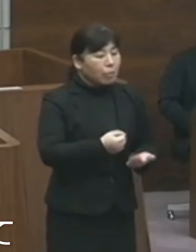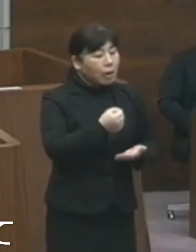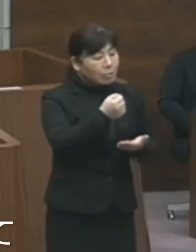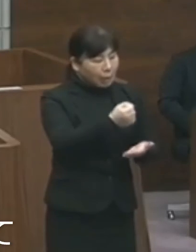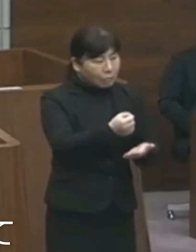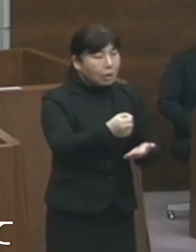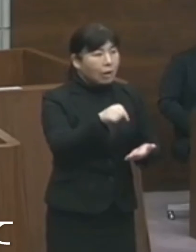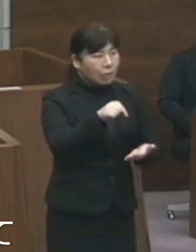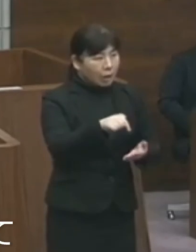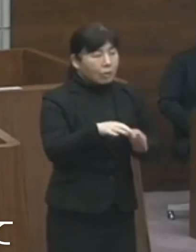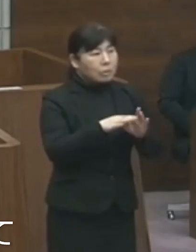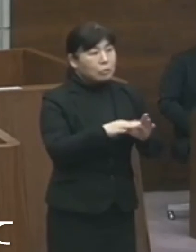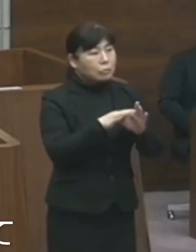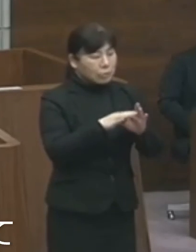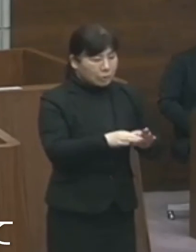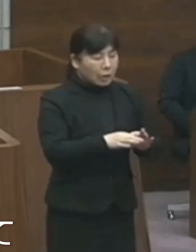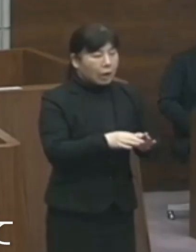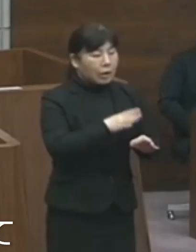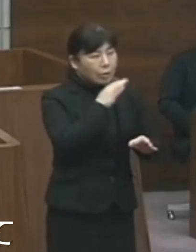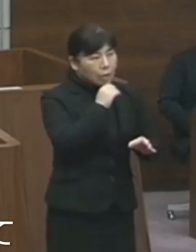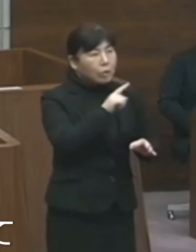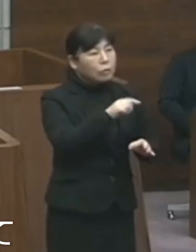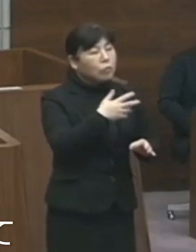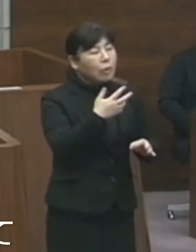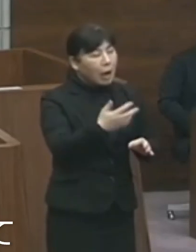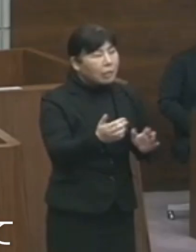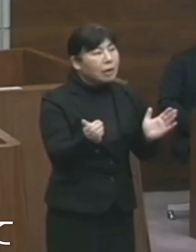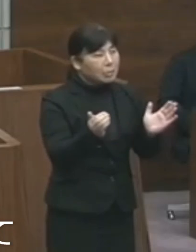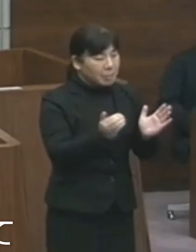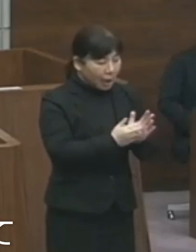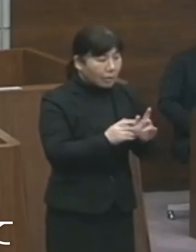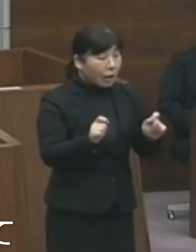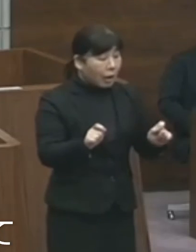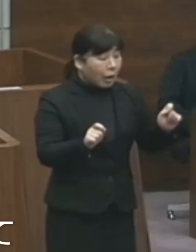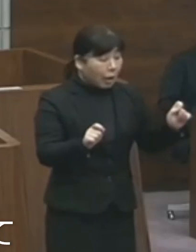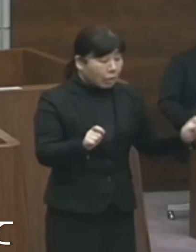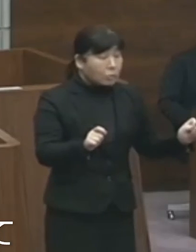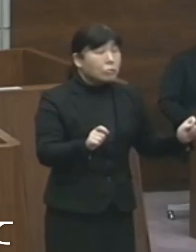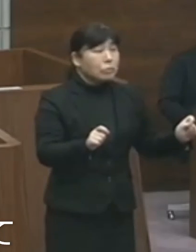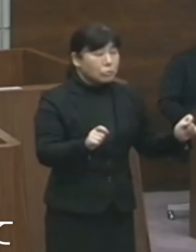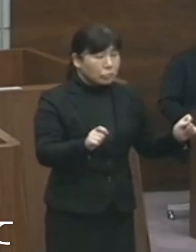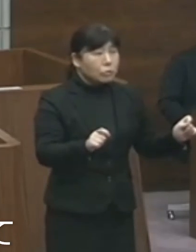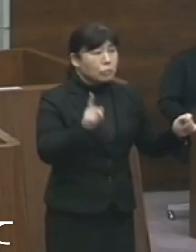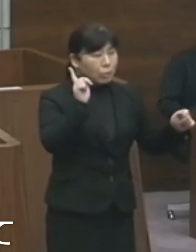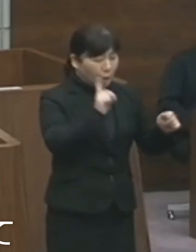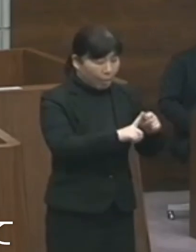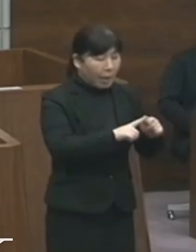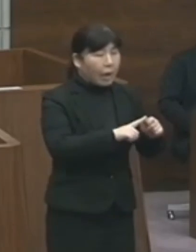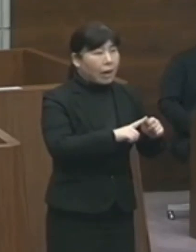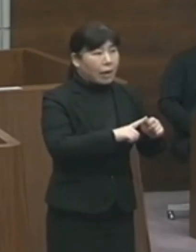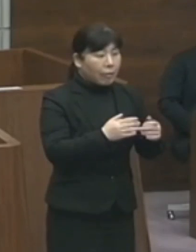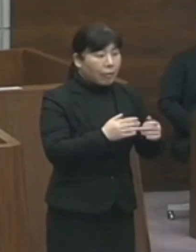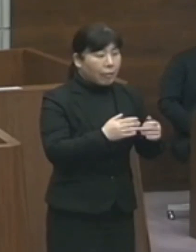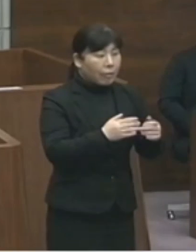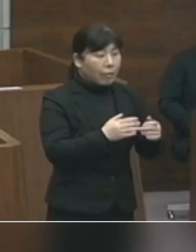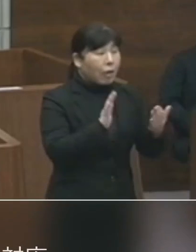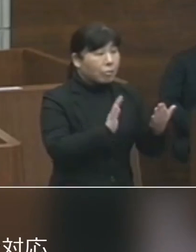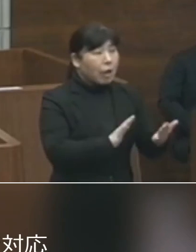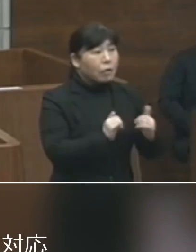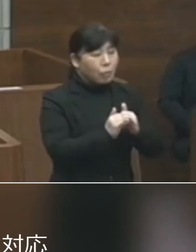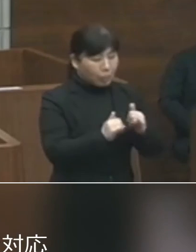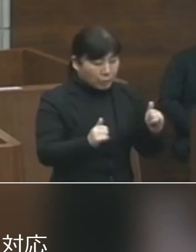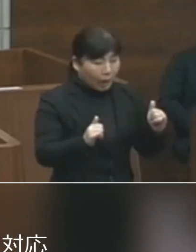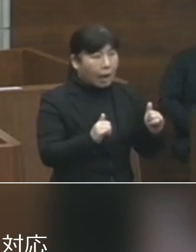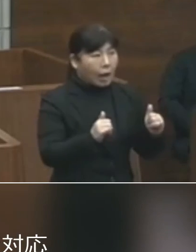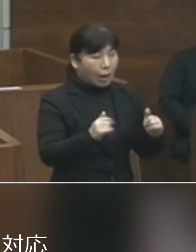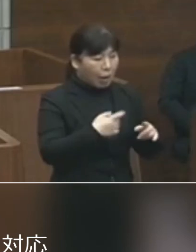子ども医療費助成を18歳まで拡充するためには、新たに約8000人の対象者が増えることにより、